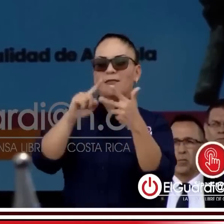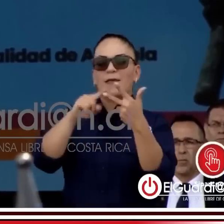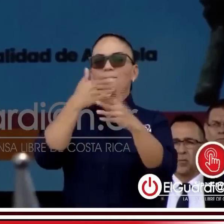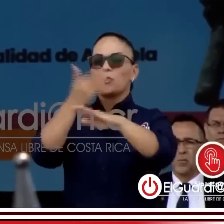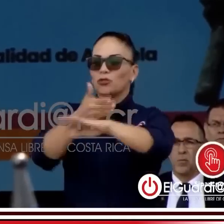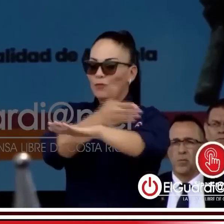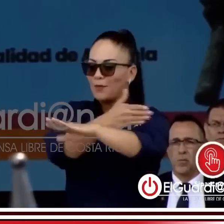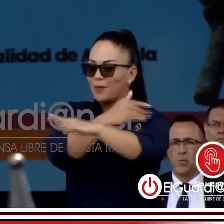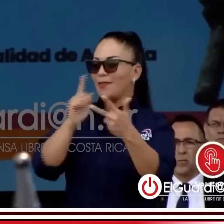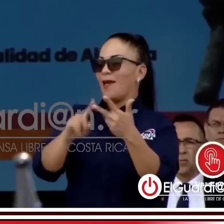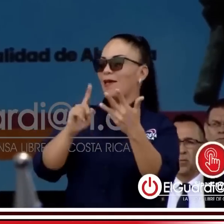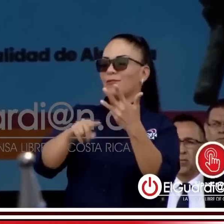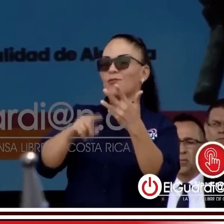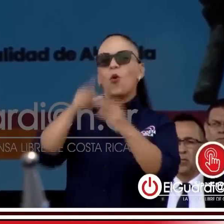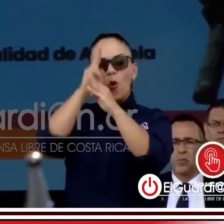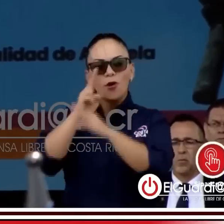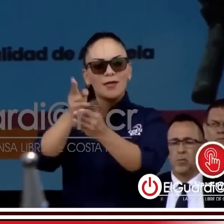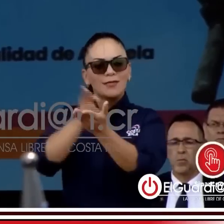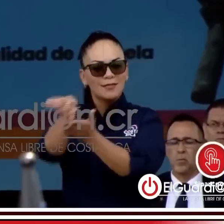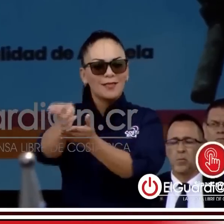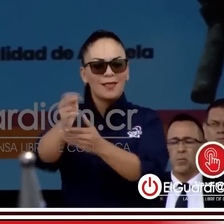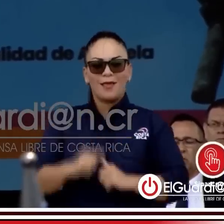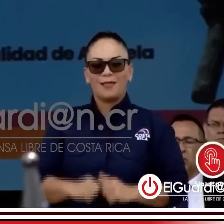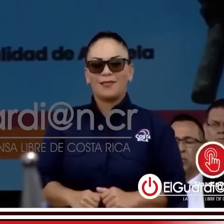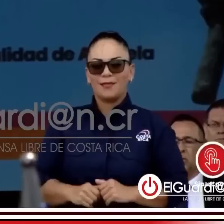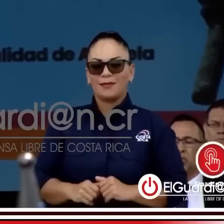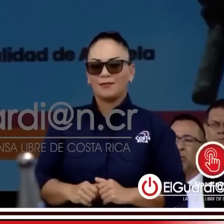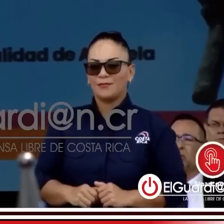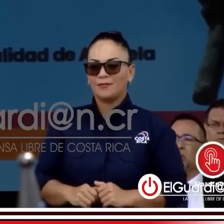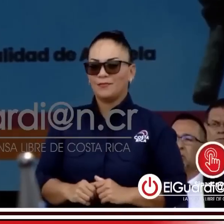a la honestidad.